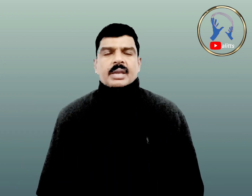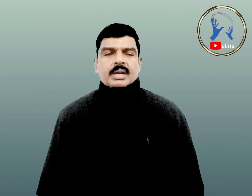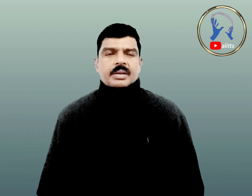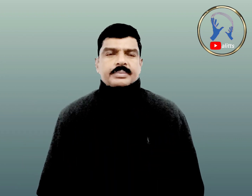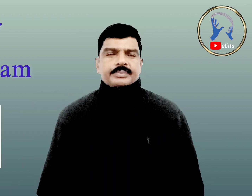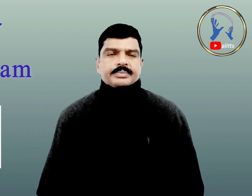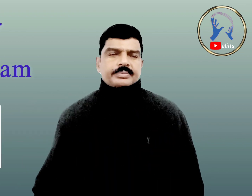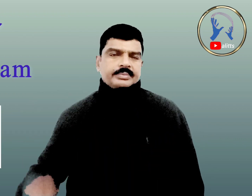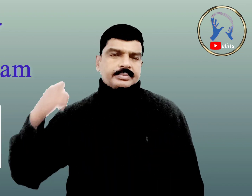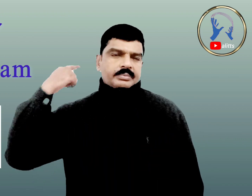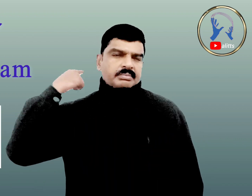حرام،